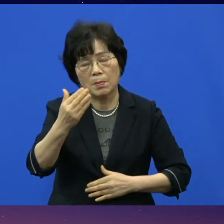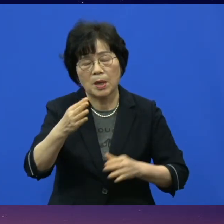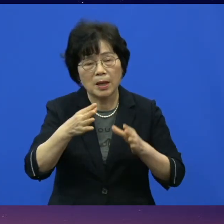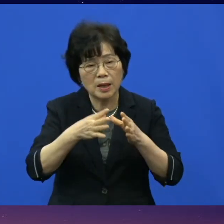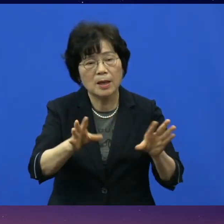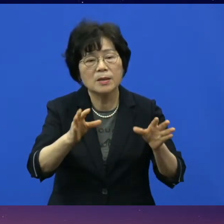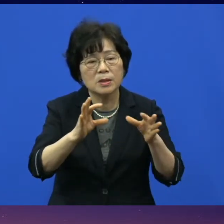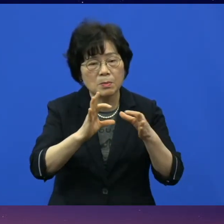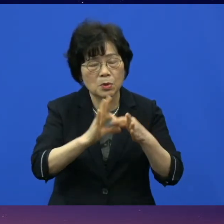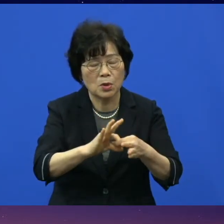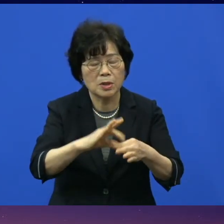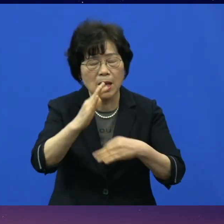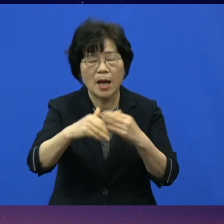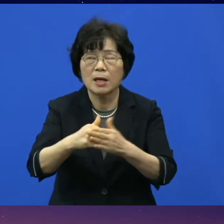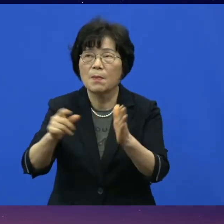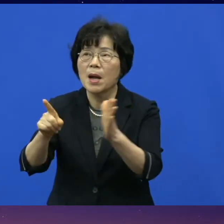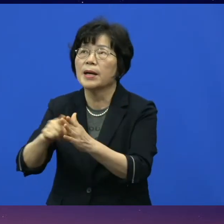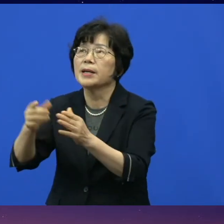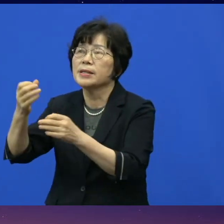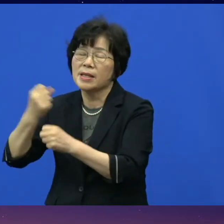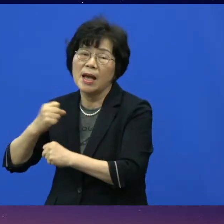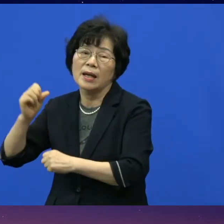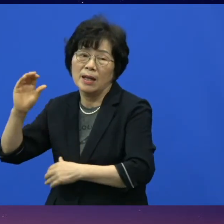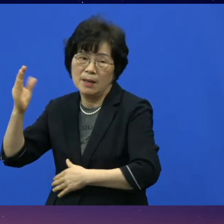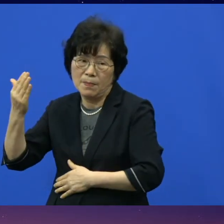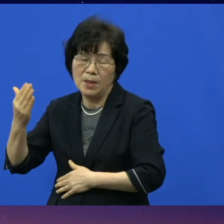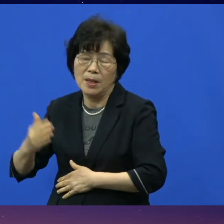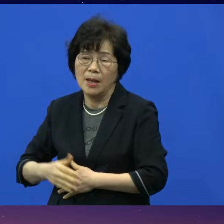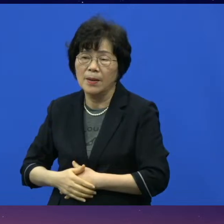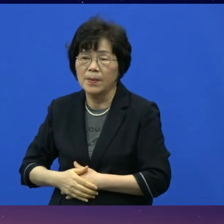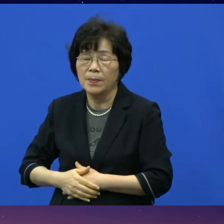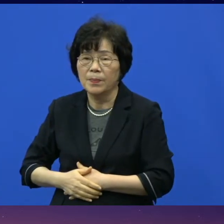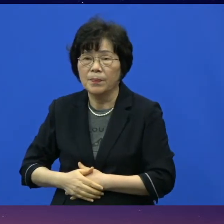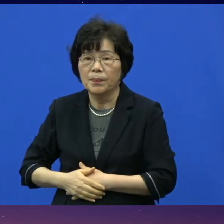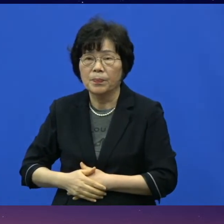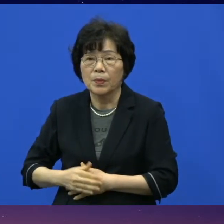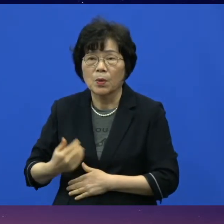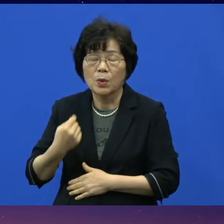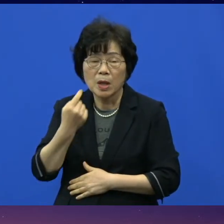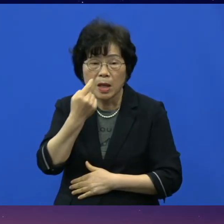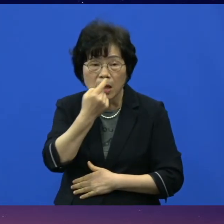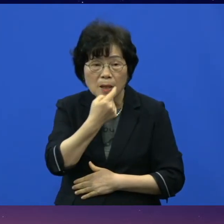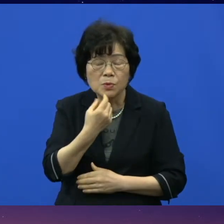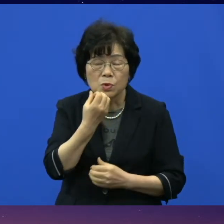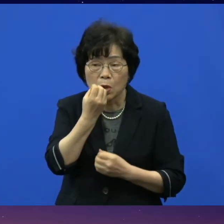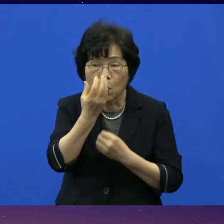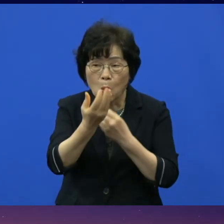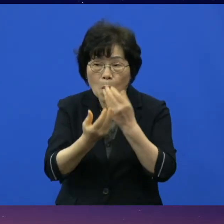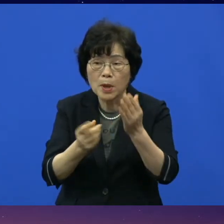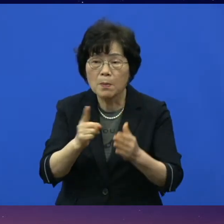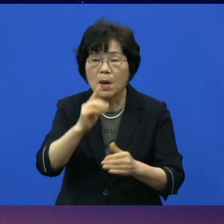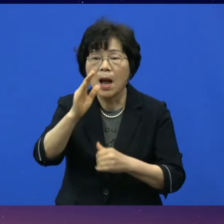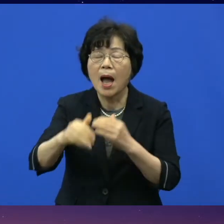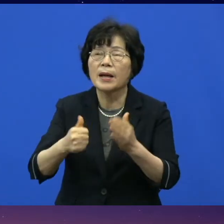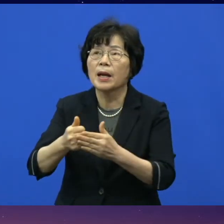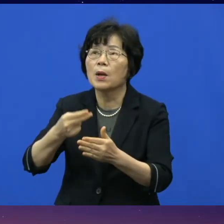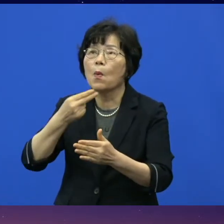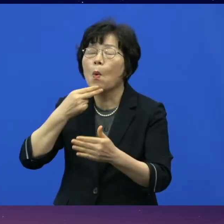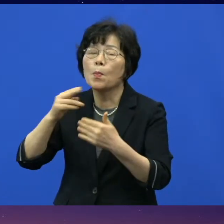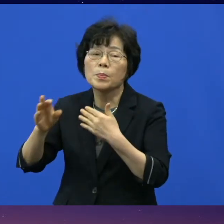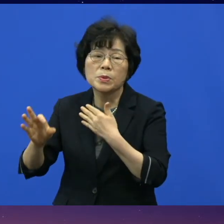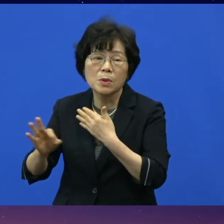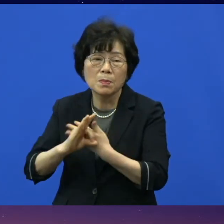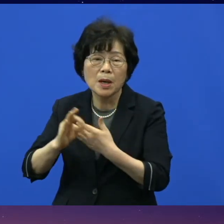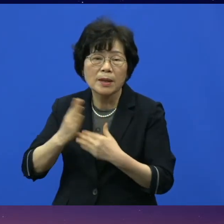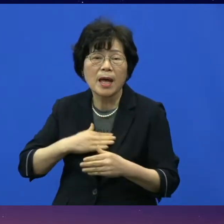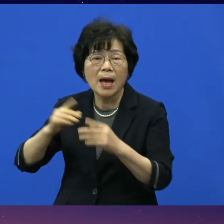우리는 하나님을 의지하게 돼요. 그래서 우리의 입술에서 나오는 고백이 뭡니까? 하나님 없이는